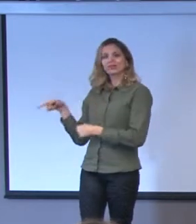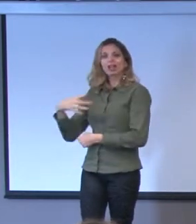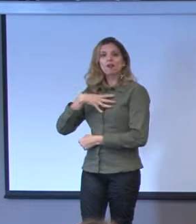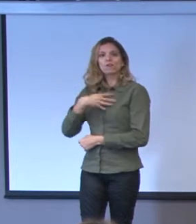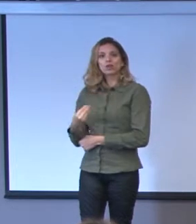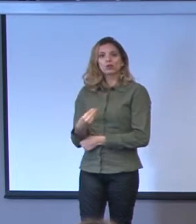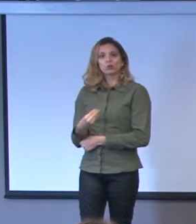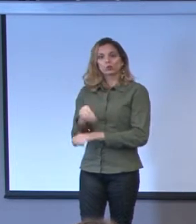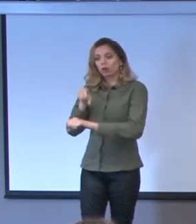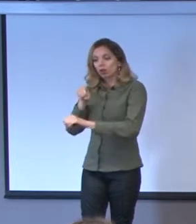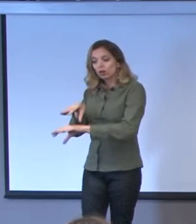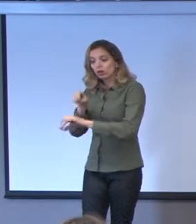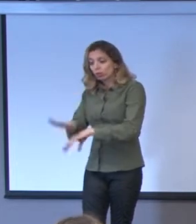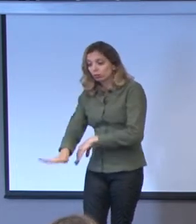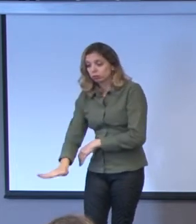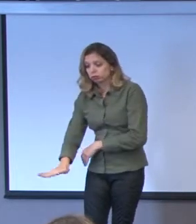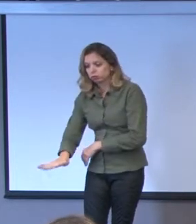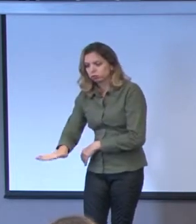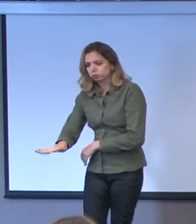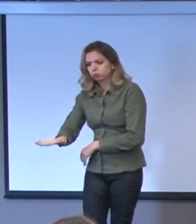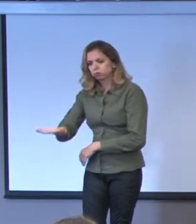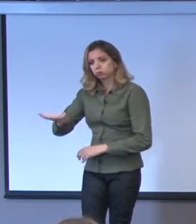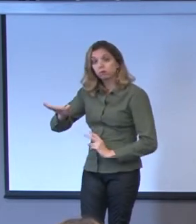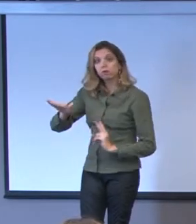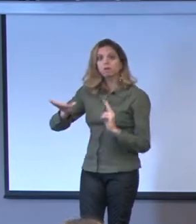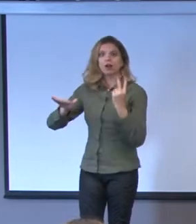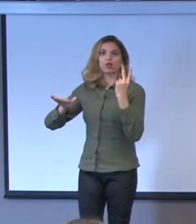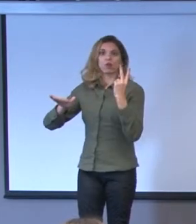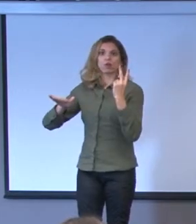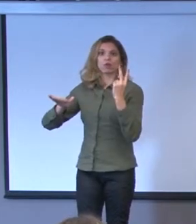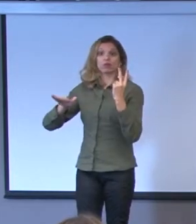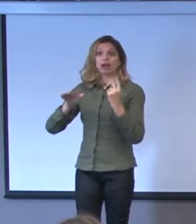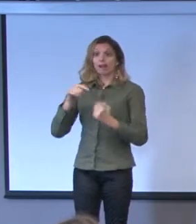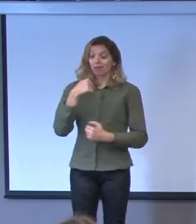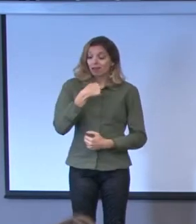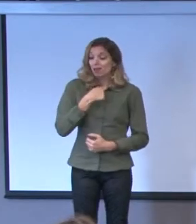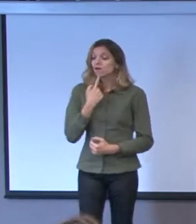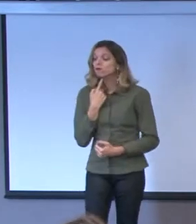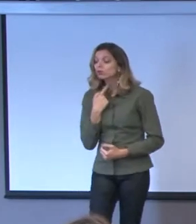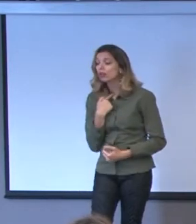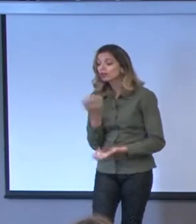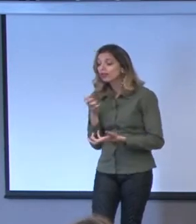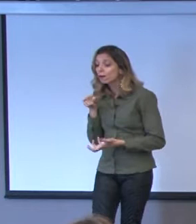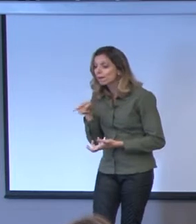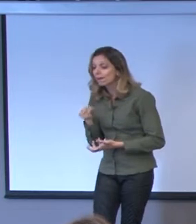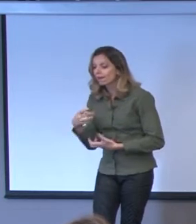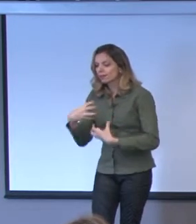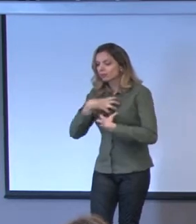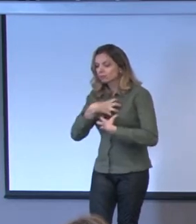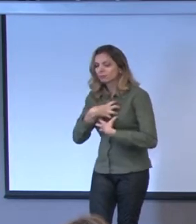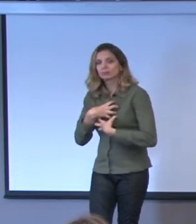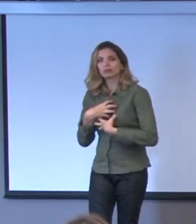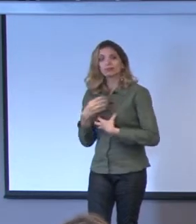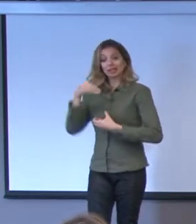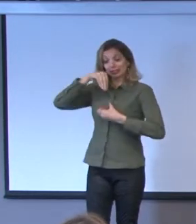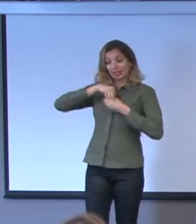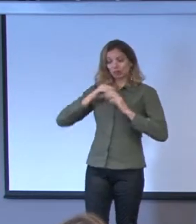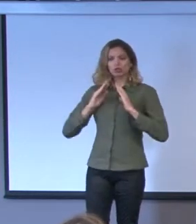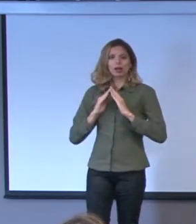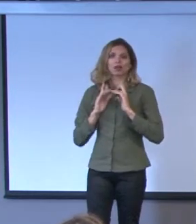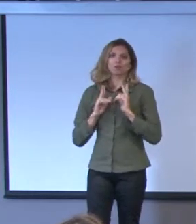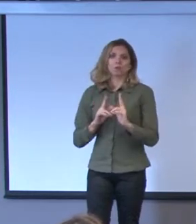trabalhar na criança os valores que a gente almeja dentro da casa da gente para os nossos